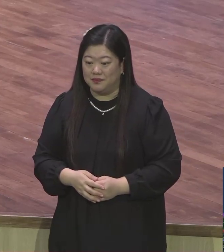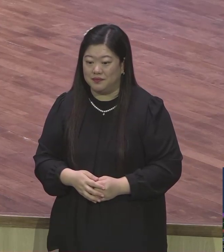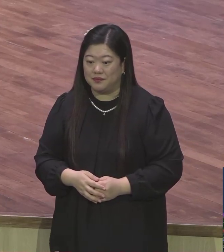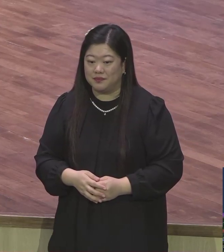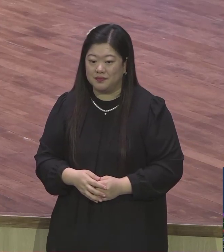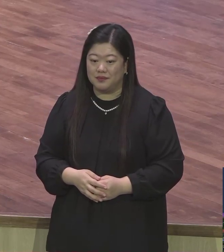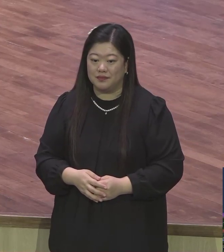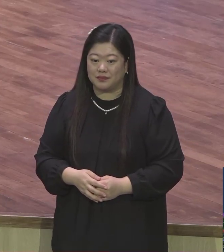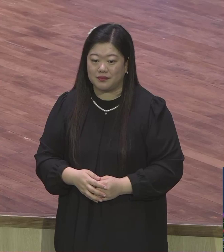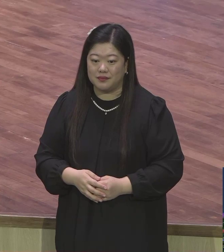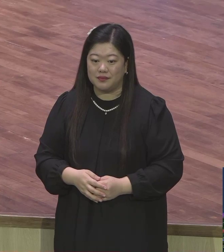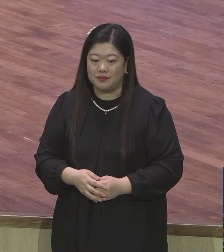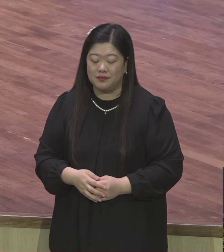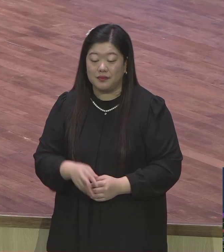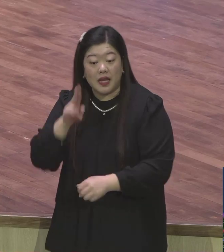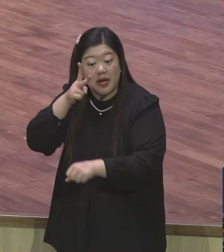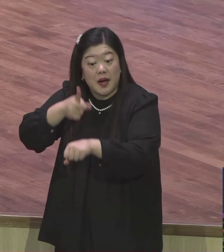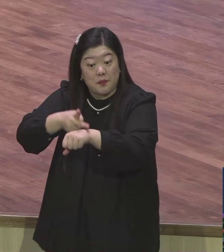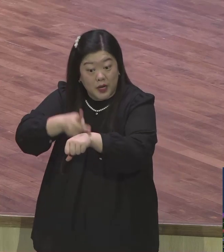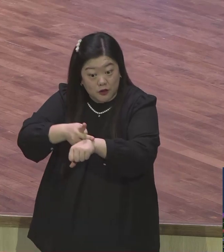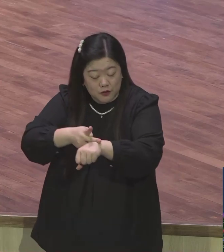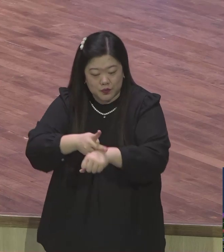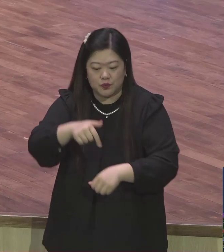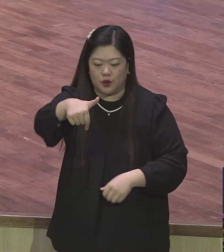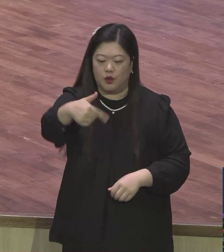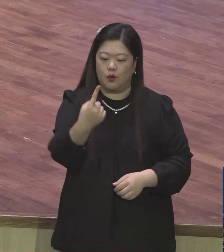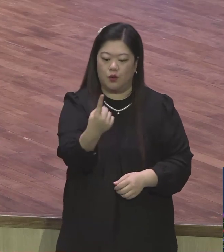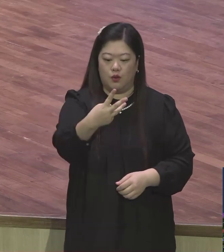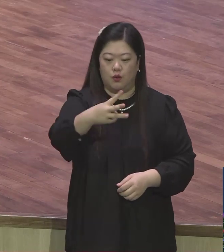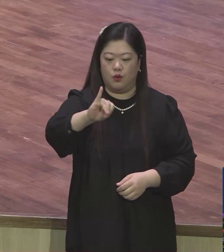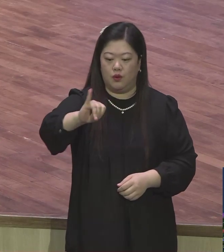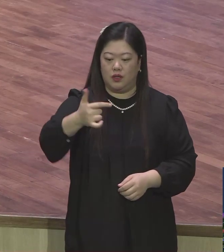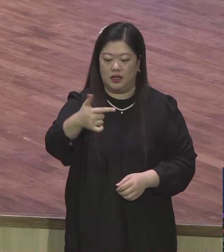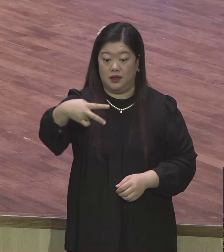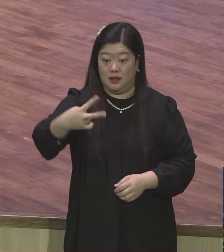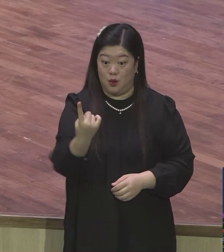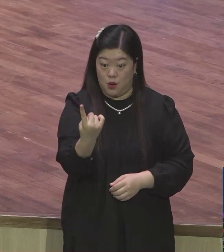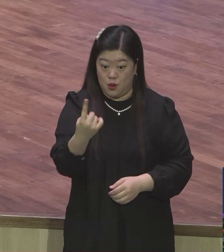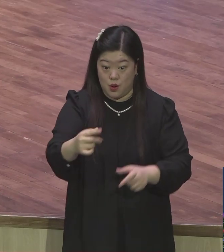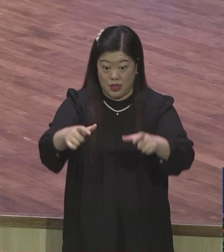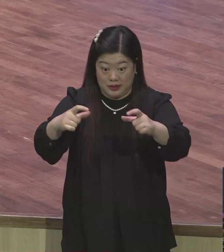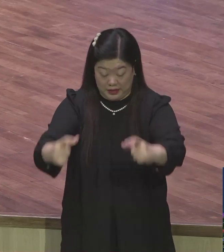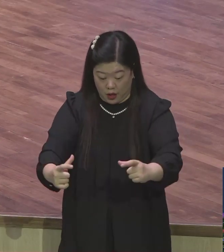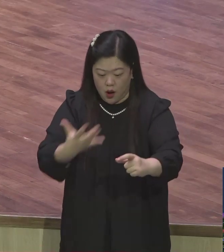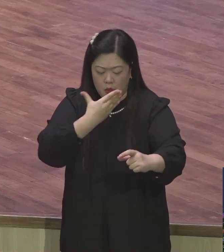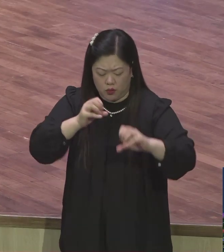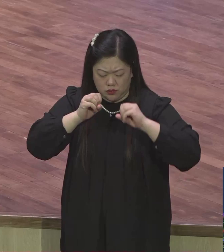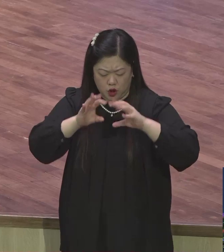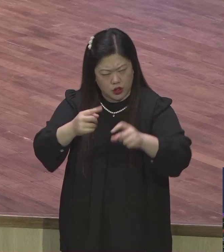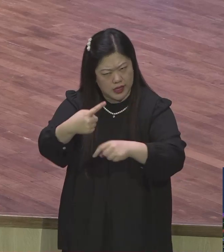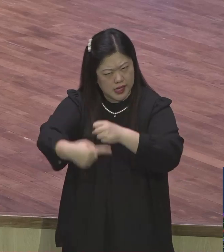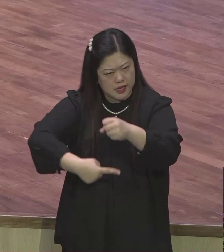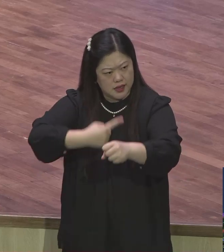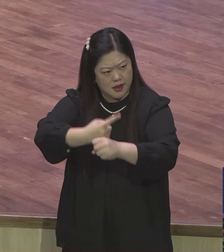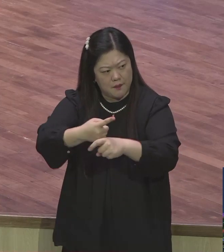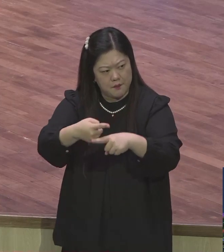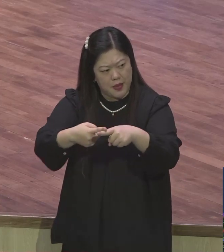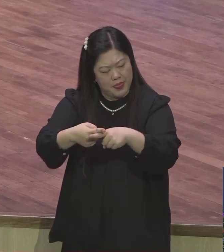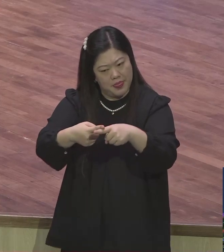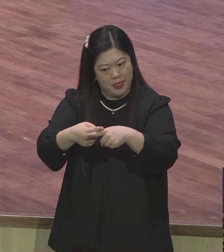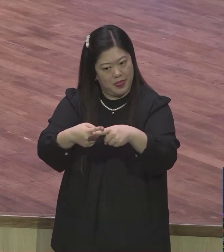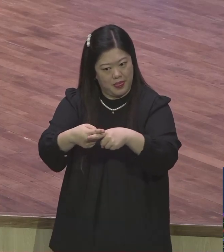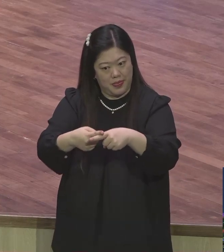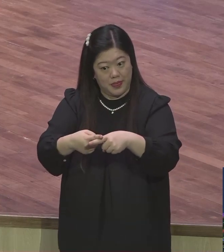바울이 1년 반 동안 고린도에서 복음을 전하고 교회를 개척할 때부터 고린도에서 만났어요. 브리스가